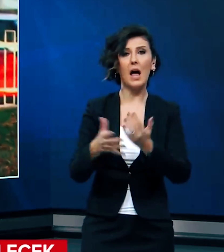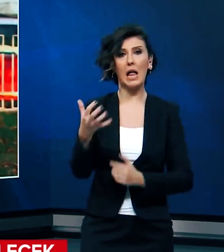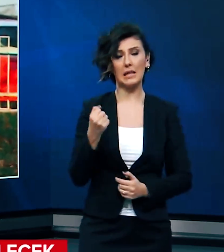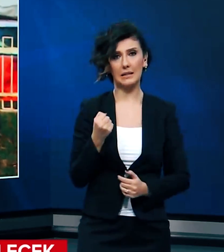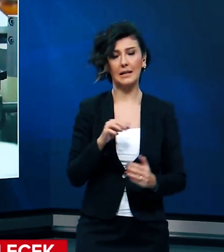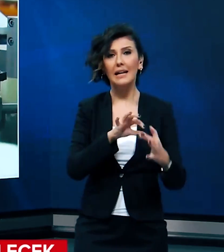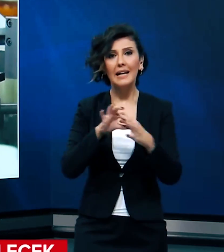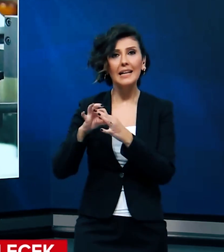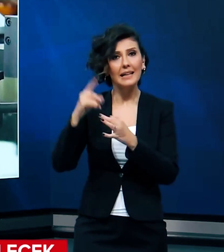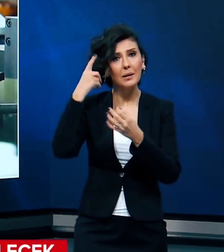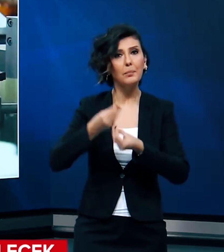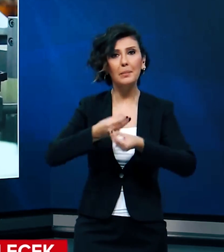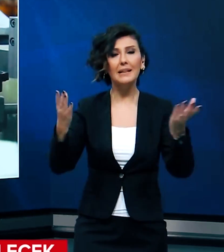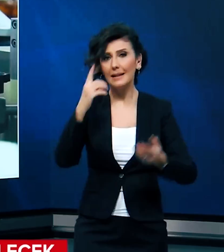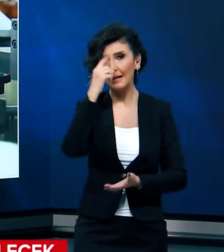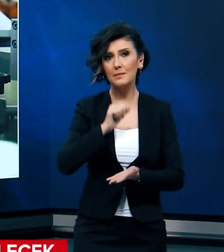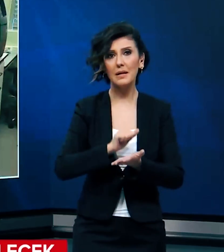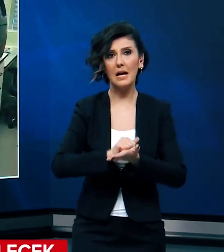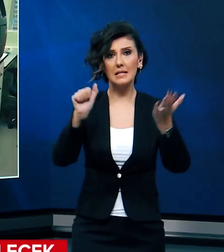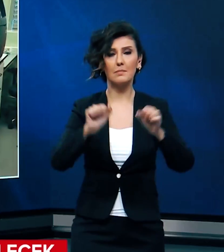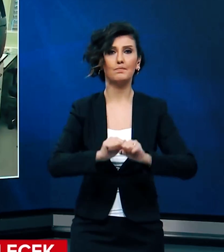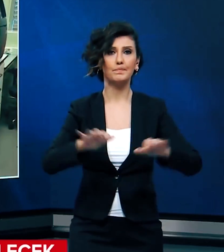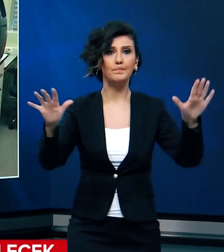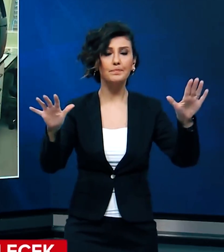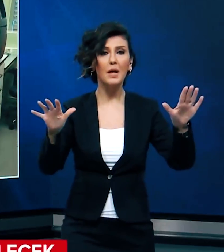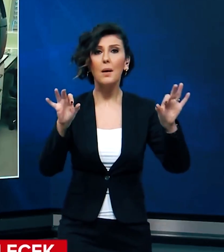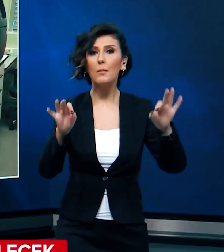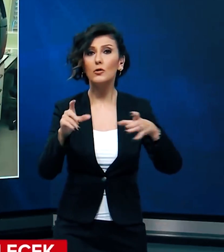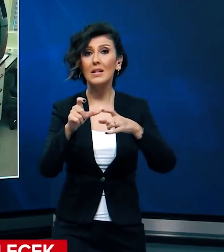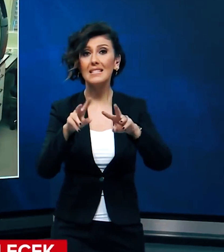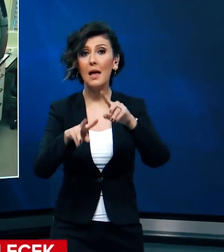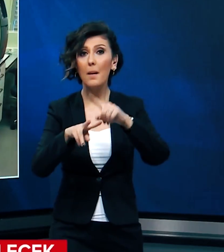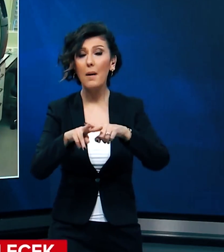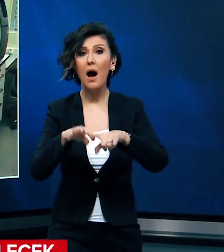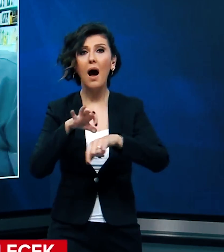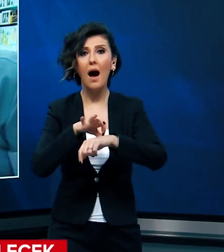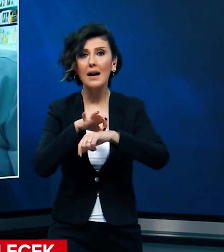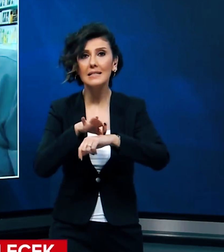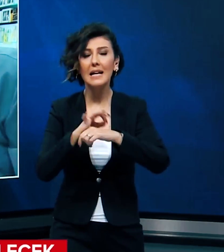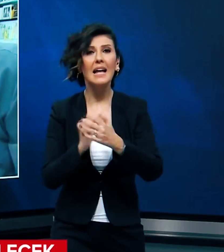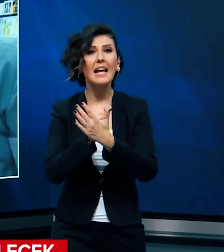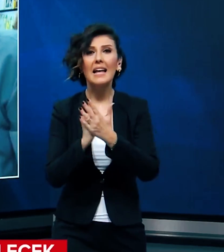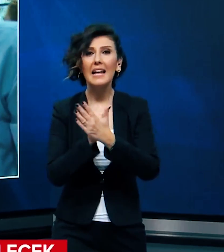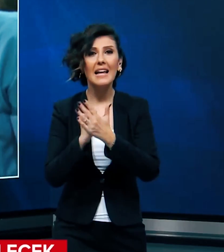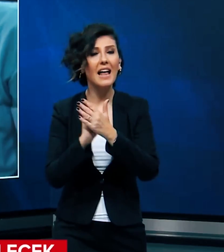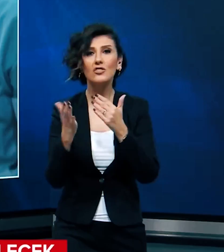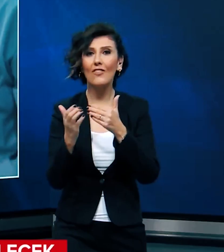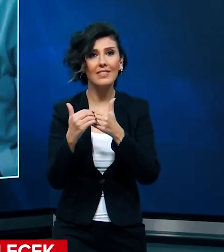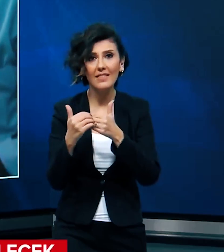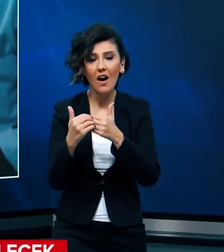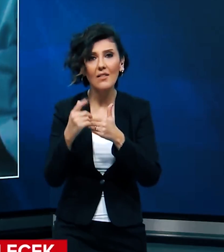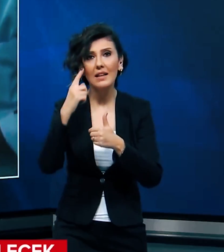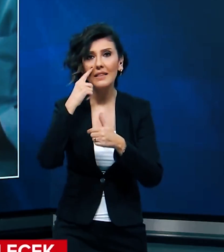belirtildi. İlgili tebliğ resmi gazetede yayımlandı. Böylece SMA hastalarının ilaç ve